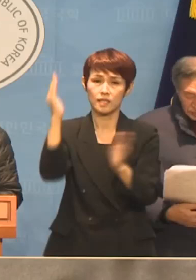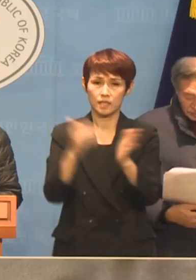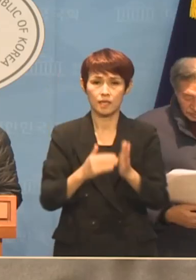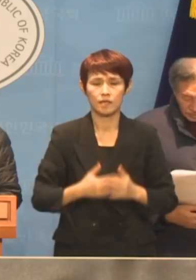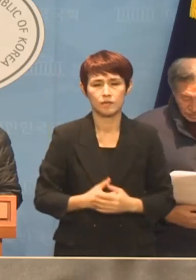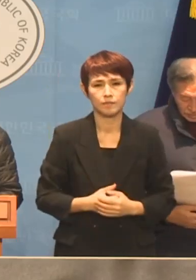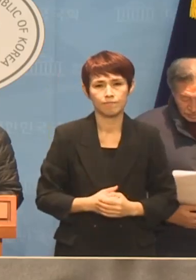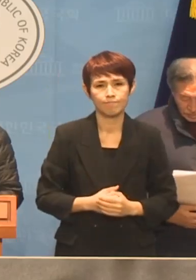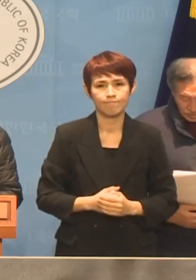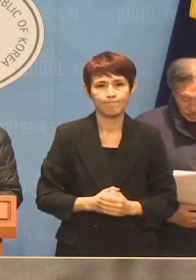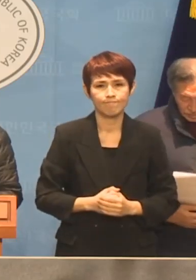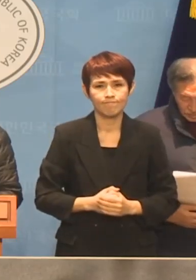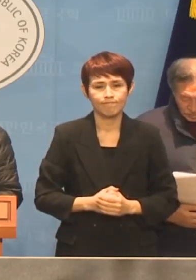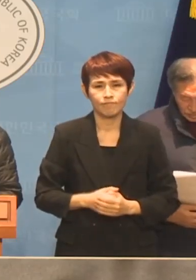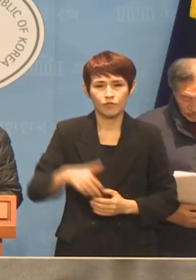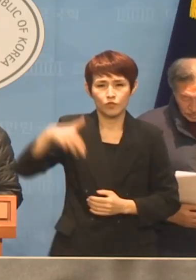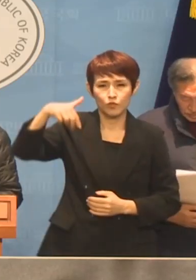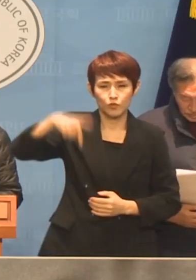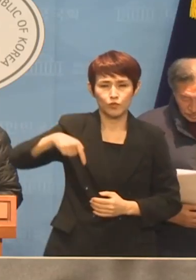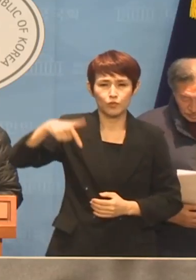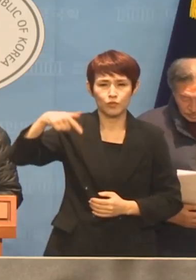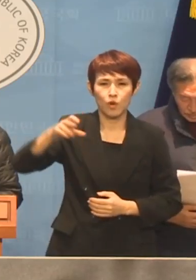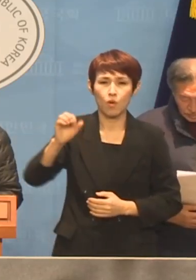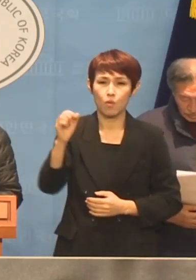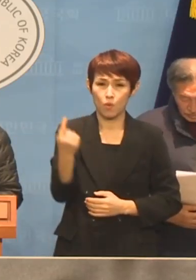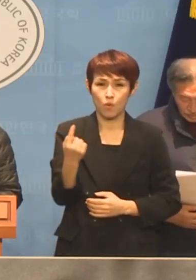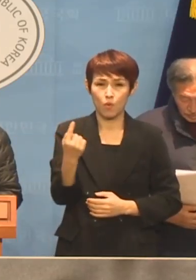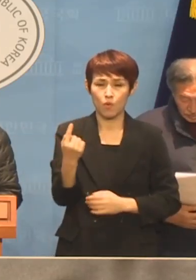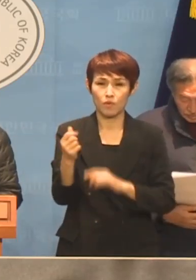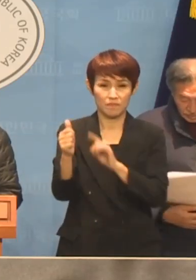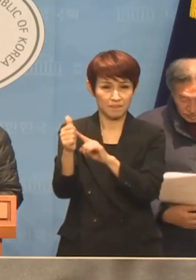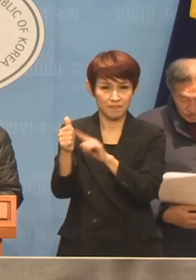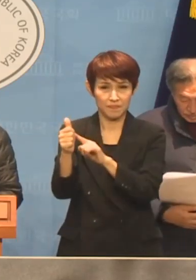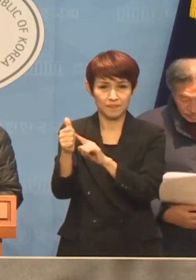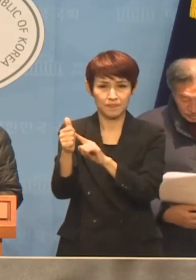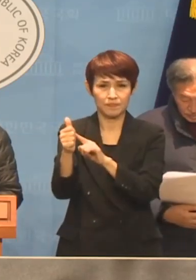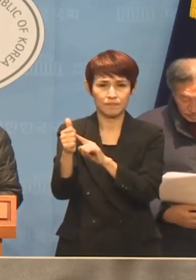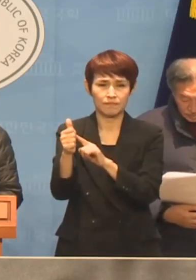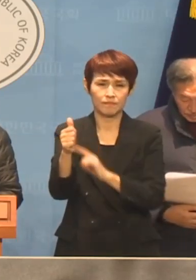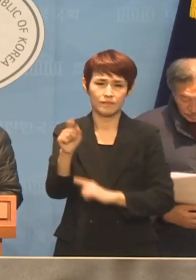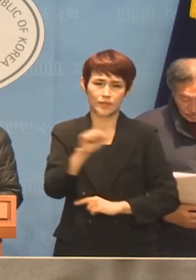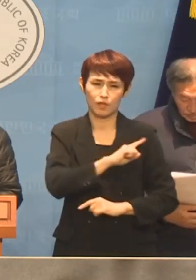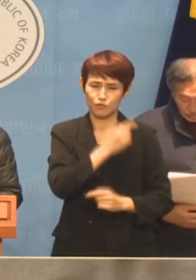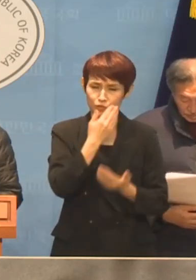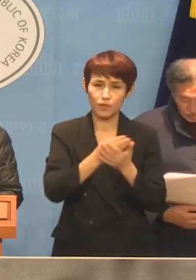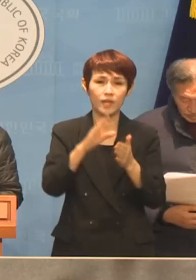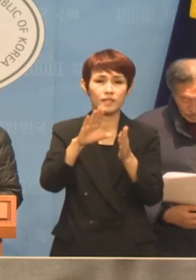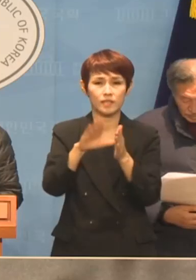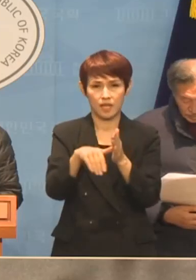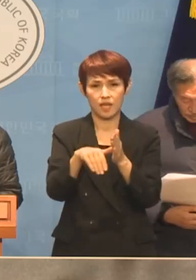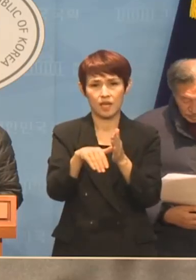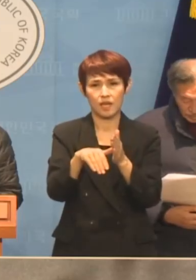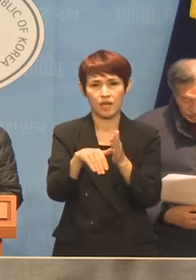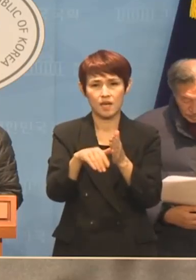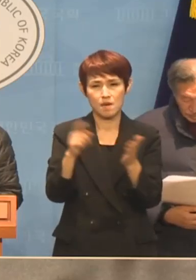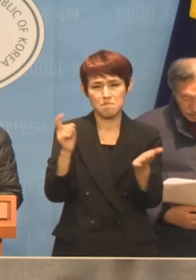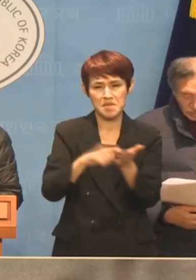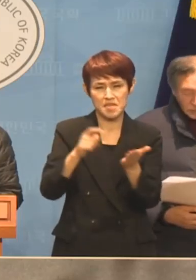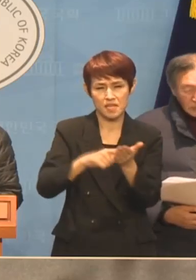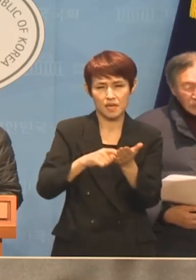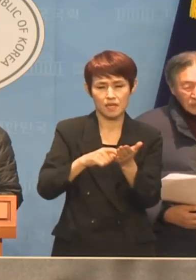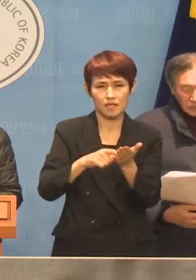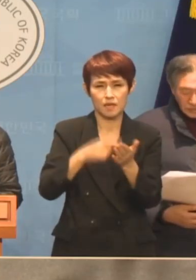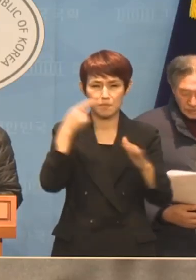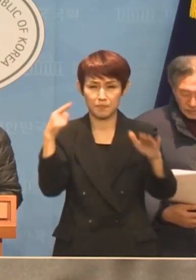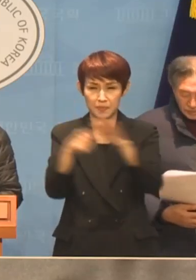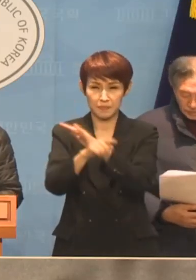선언했다. 주경호 국민의힘 전 원내대표는 가장 중요했던 시간에 비상계엄 해제를